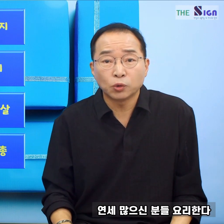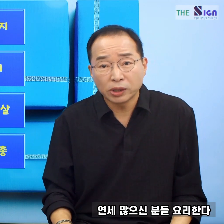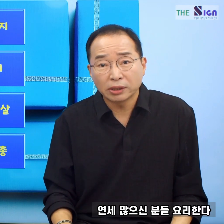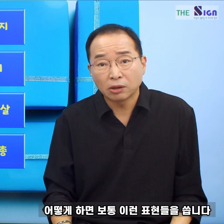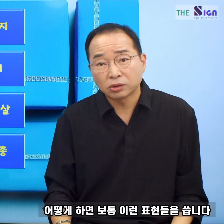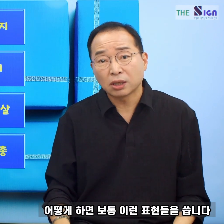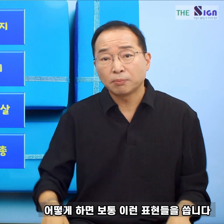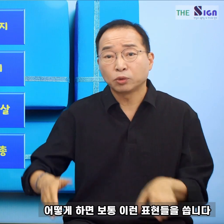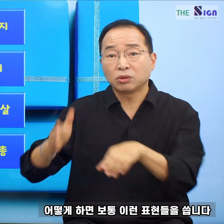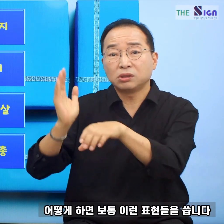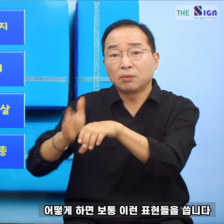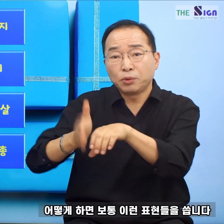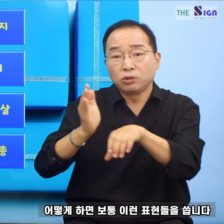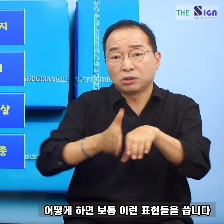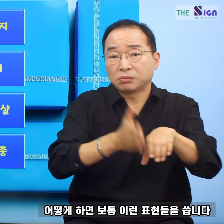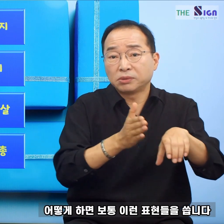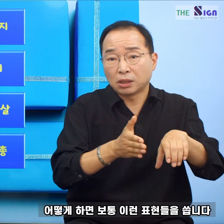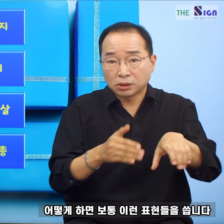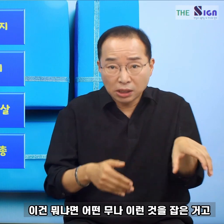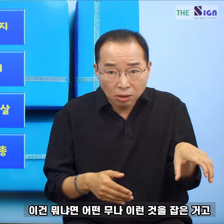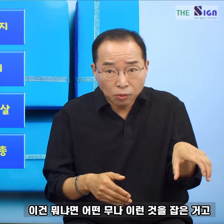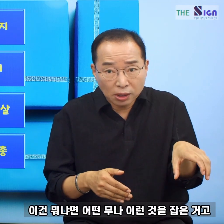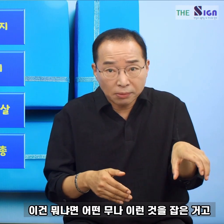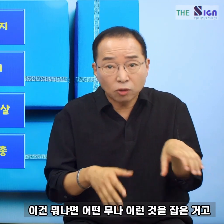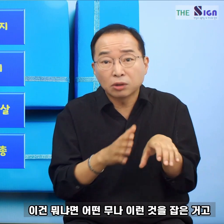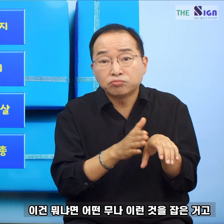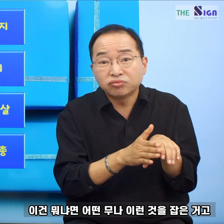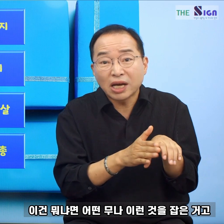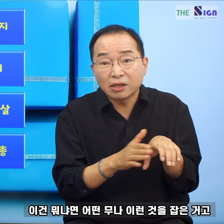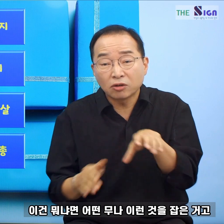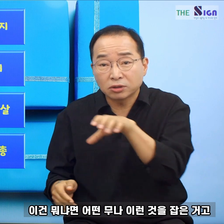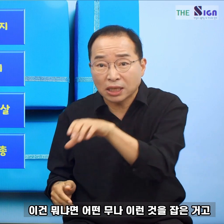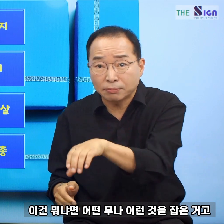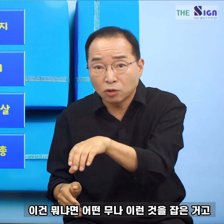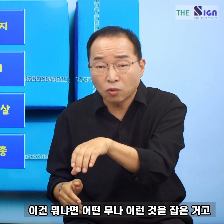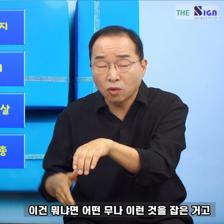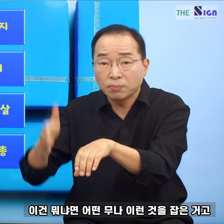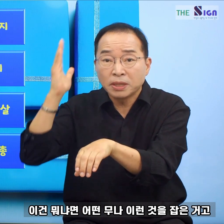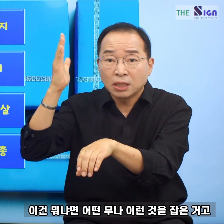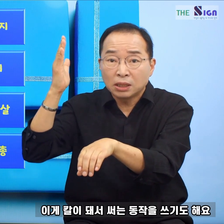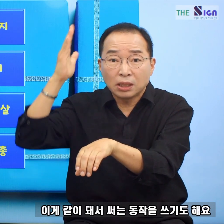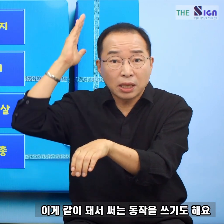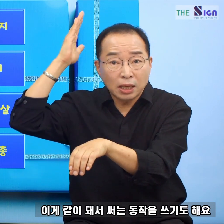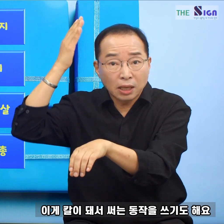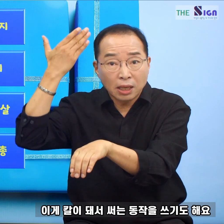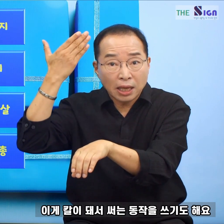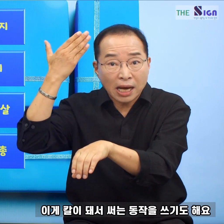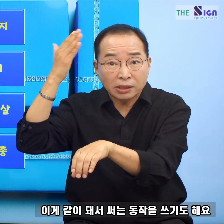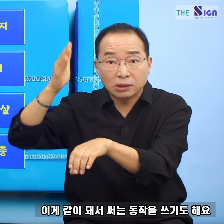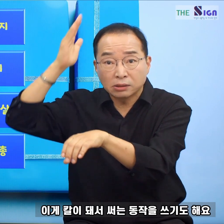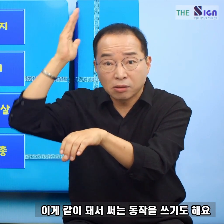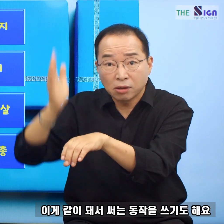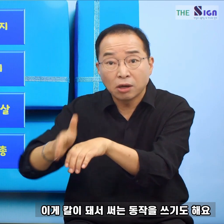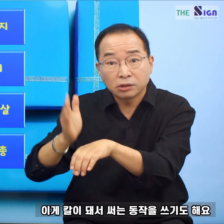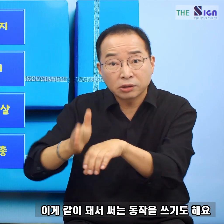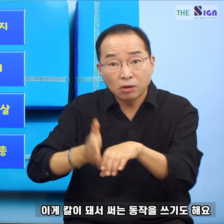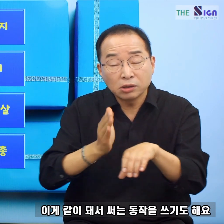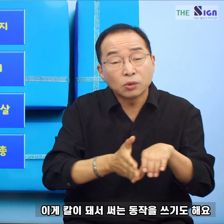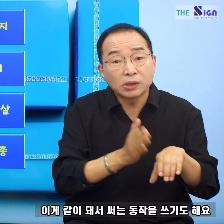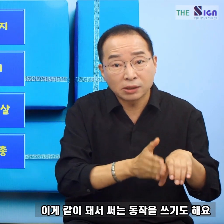요리한다 어떻게 하면 보통 이런 표현들을 씁니다. 자, 이건 뭐냐면 어떤 무나 이런 것을 잡은 거고 이게 칼이 돼서 써는 동작을 쓰기도